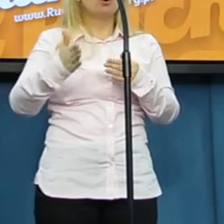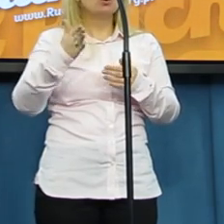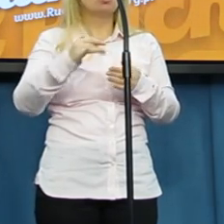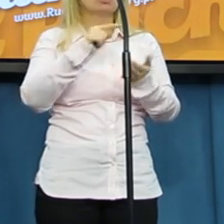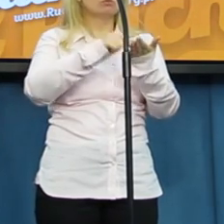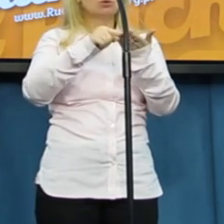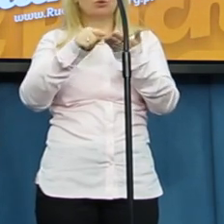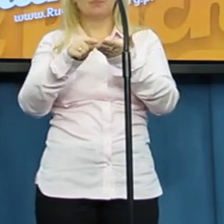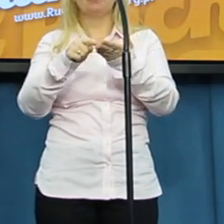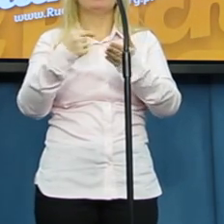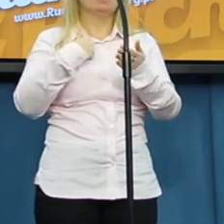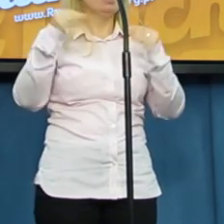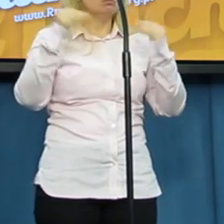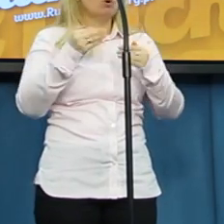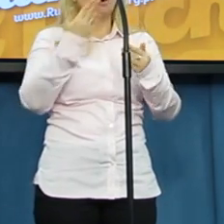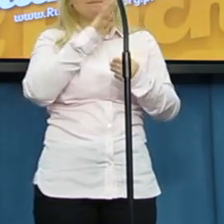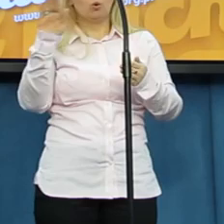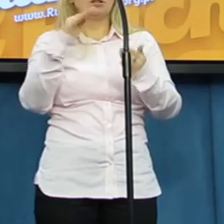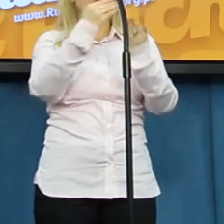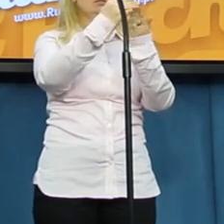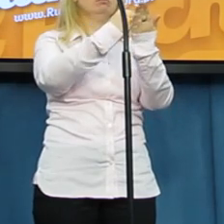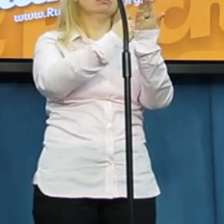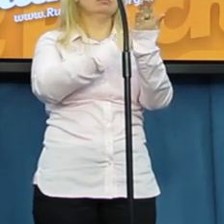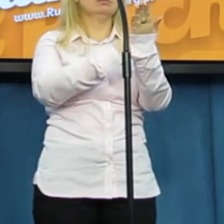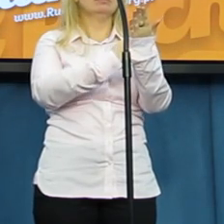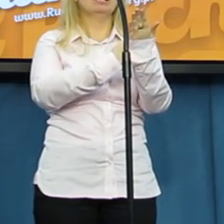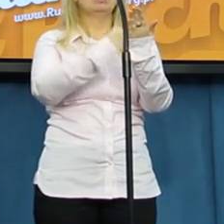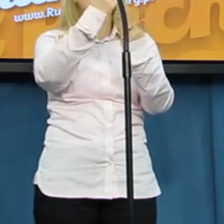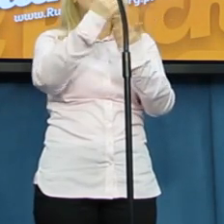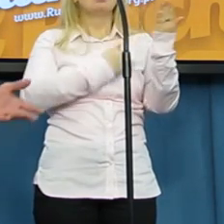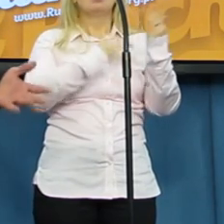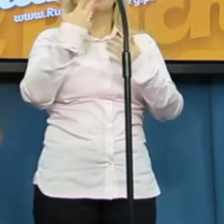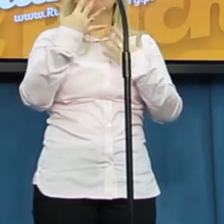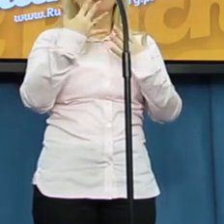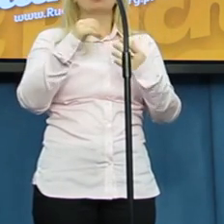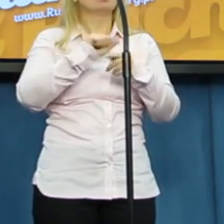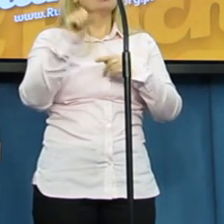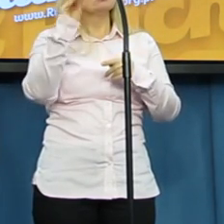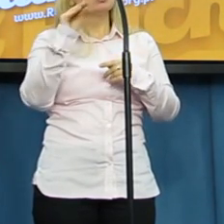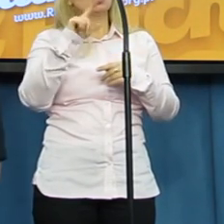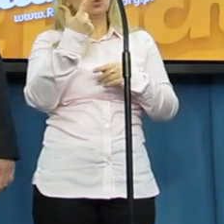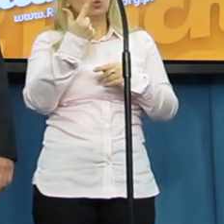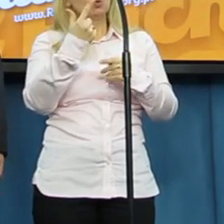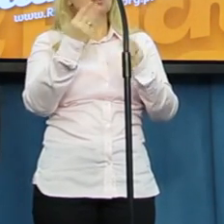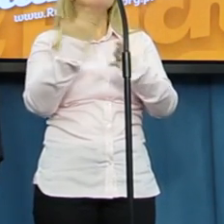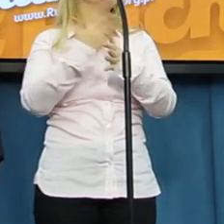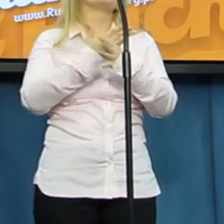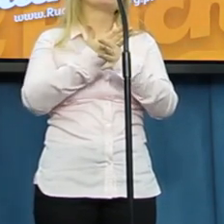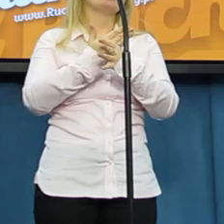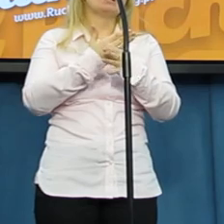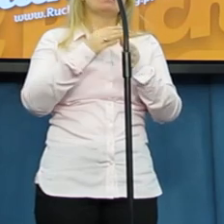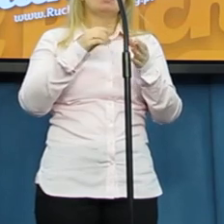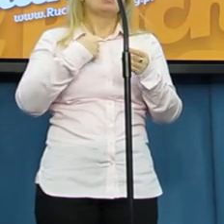przynieść długą listę. Jest drugi dokument, ale nie chciałem wywoływać takiego